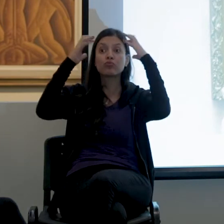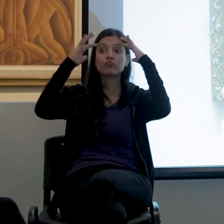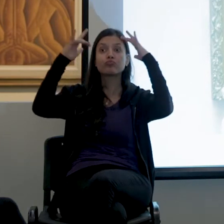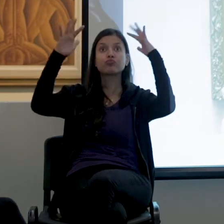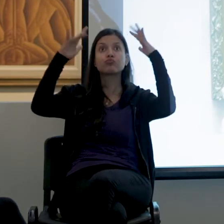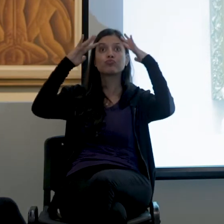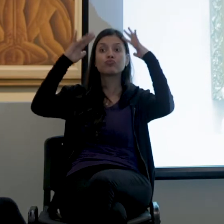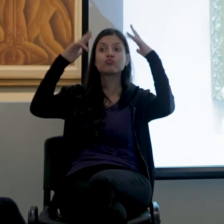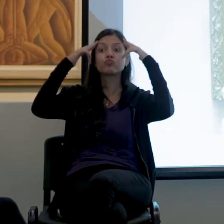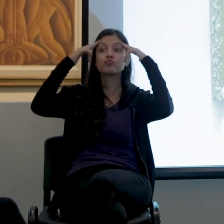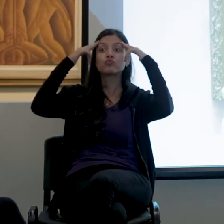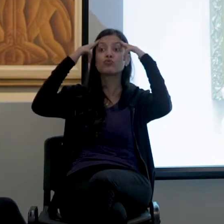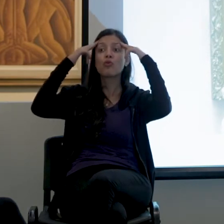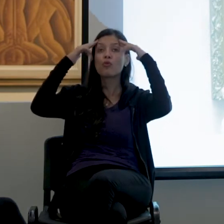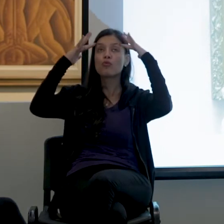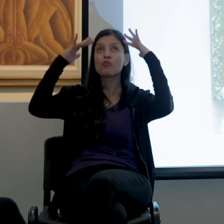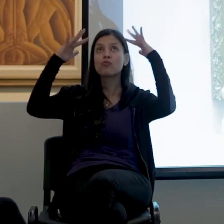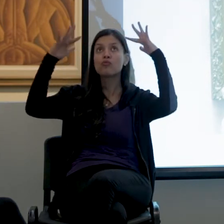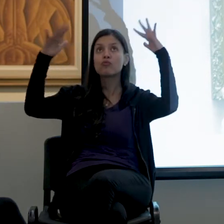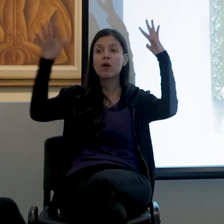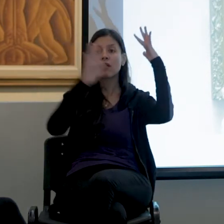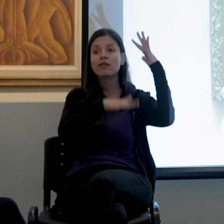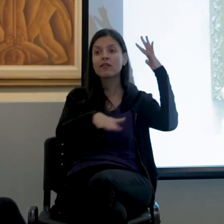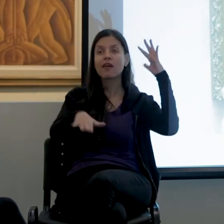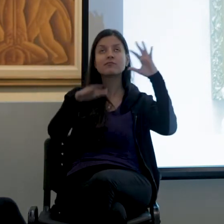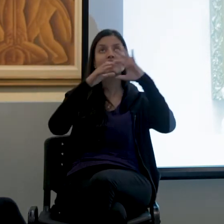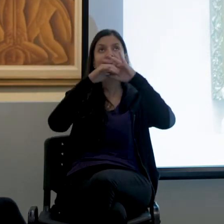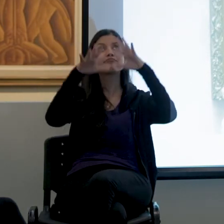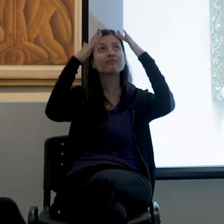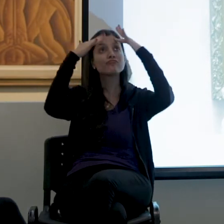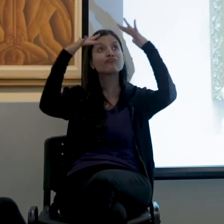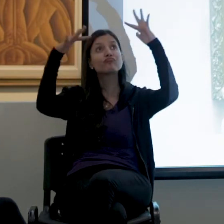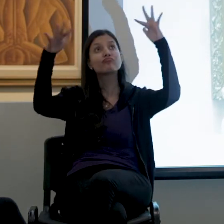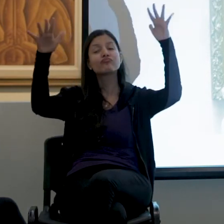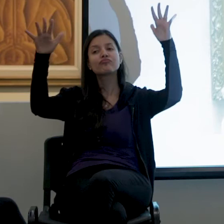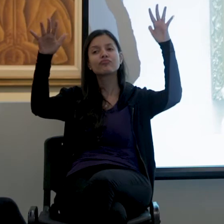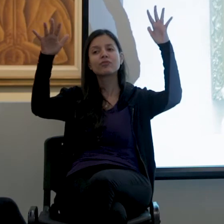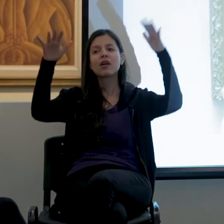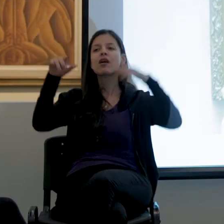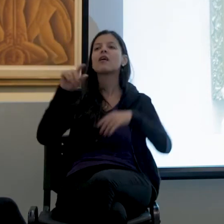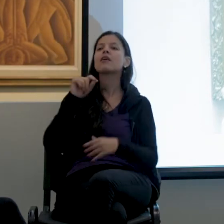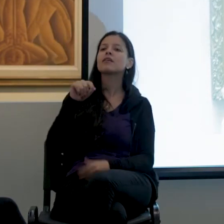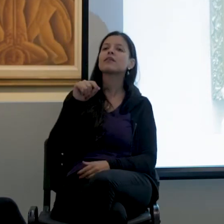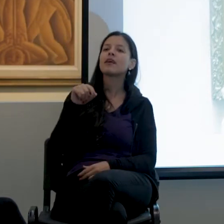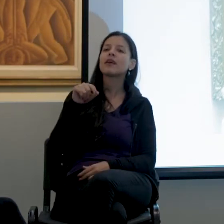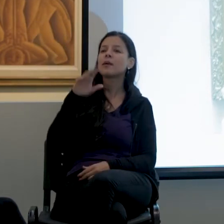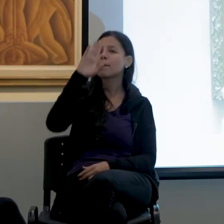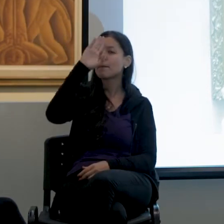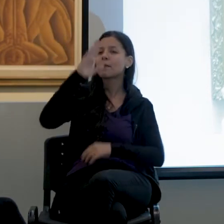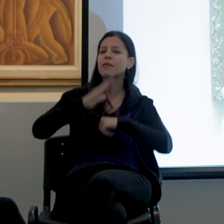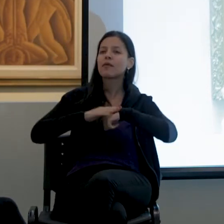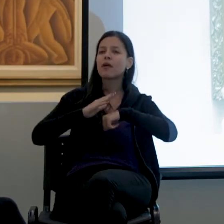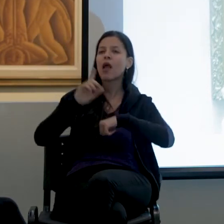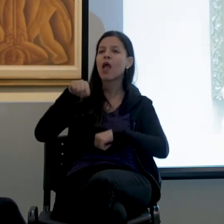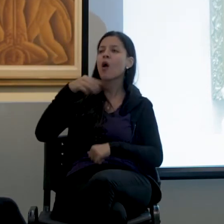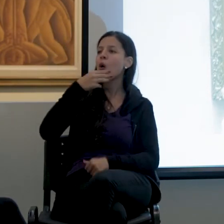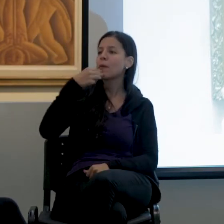da mentalidade livre de uma criança, e aí ninguém foi mais mestre que ele lá, que o Miró.